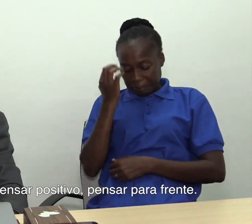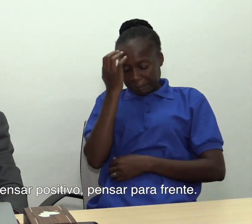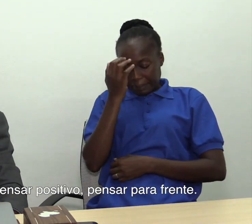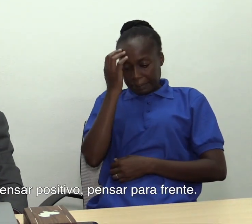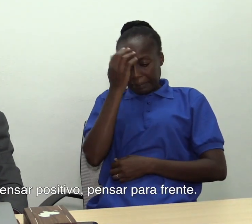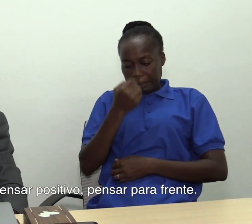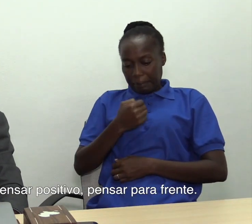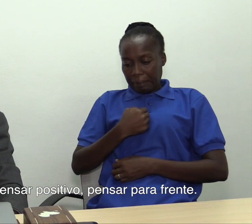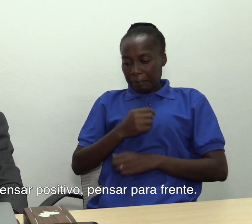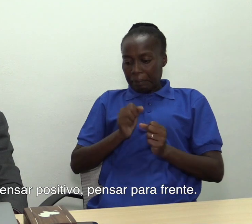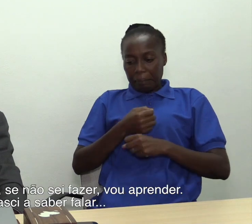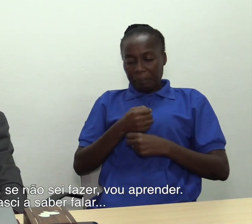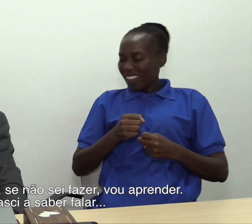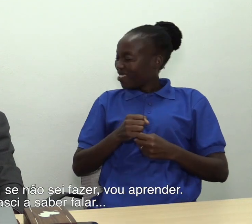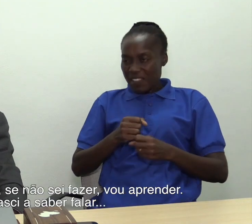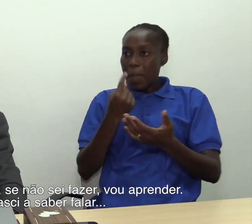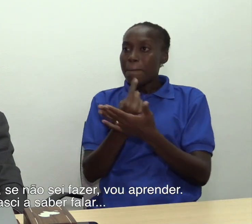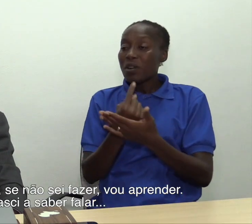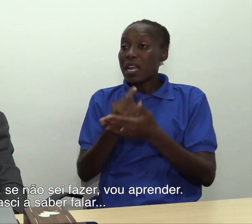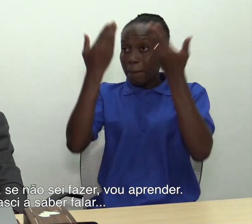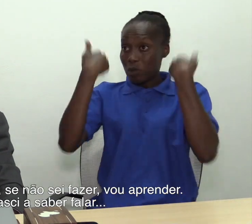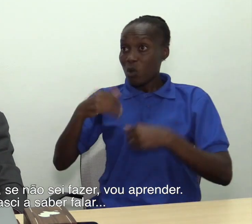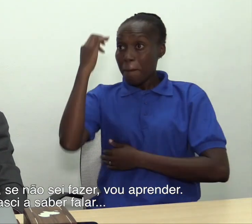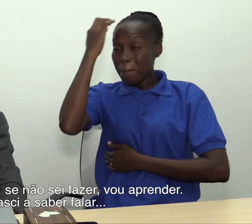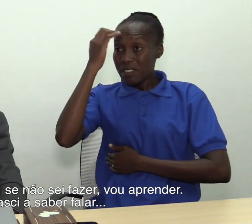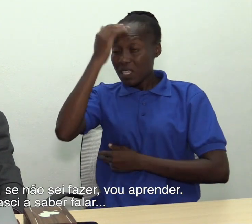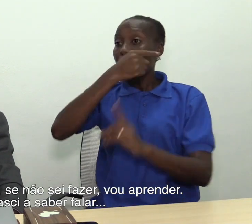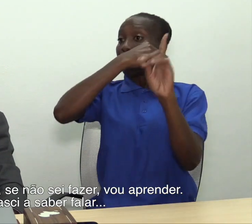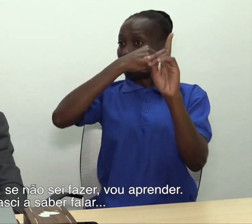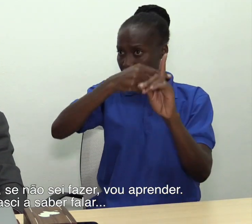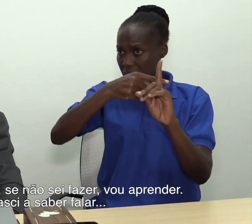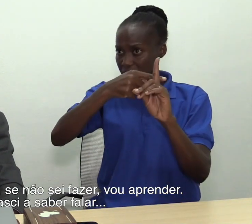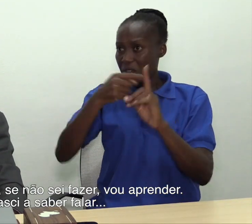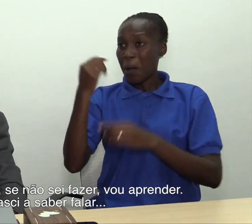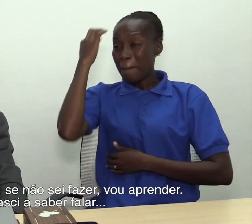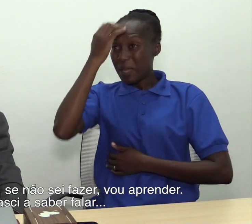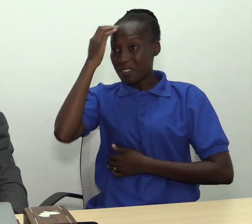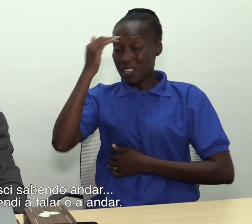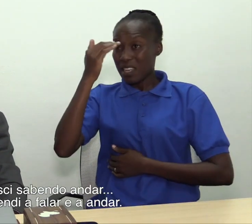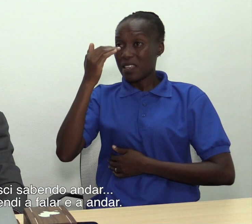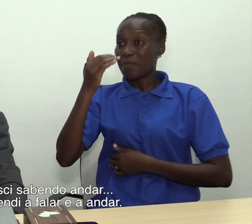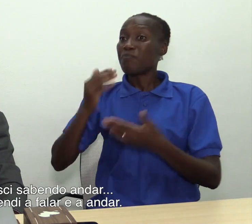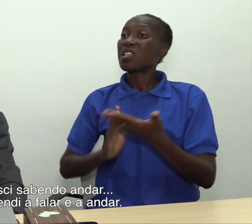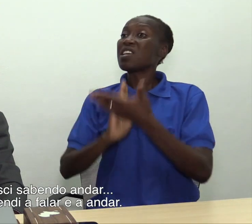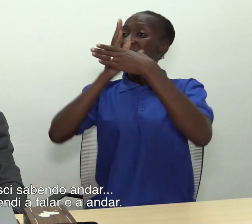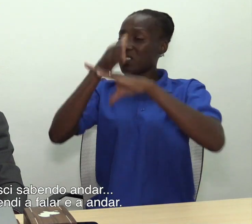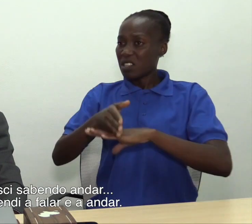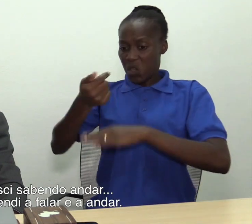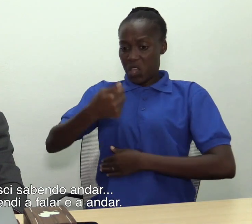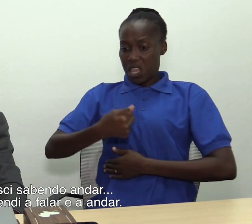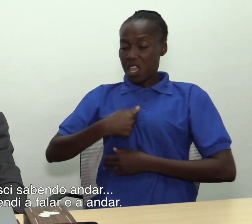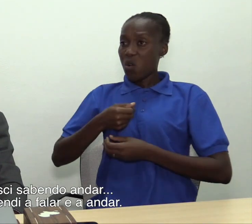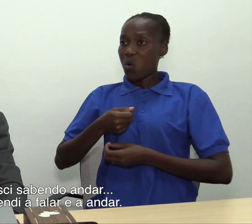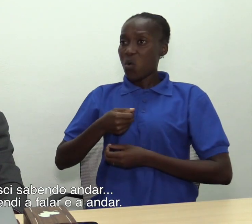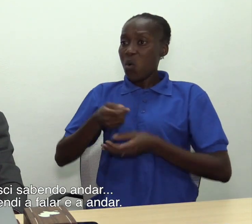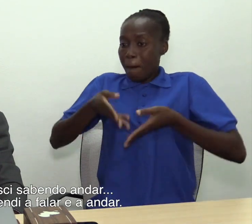positivo, pensar para frente. Que eu posso fazer, se eu não sei fazer, eu vou aprender. Eu não nasci a saber falar. Eu não nasci a saber